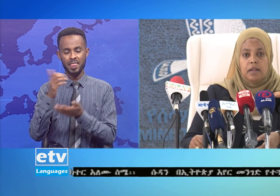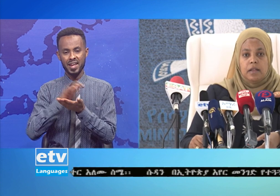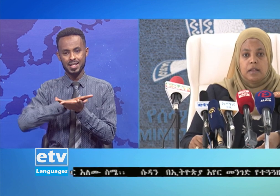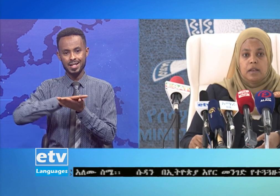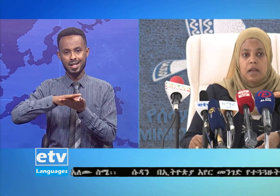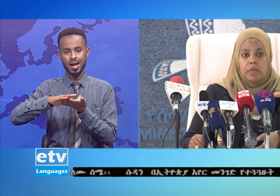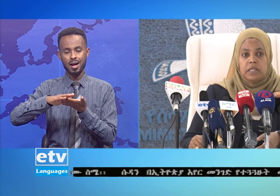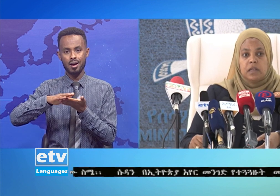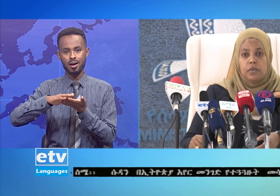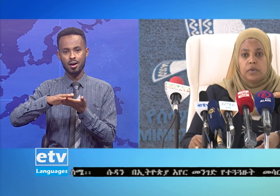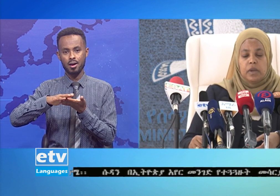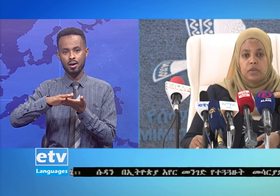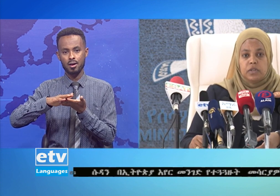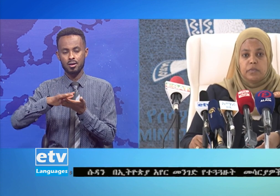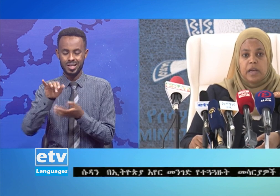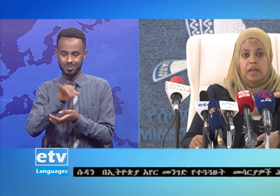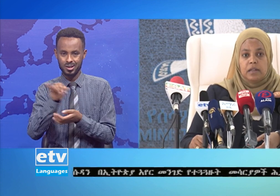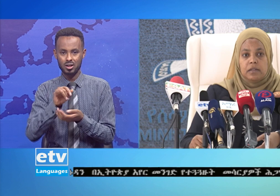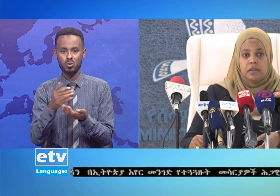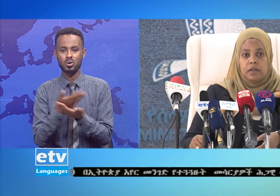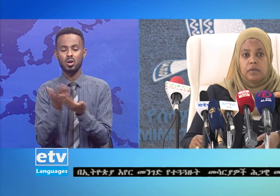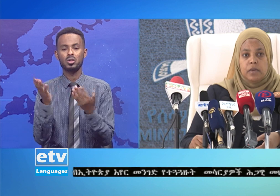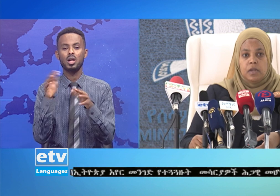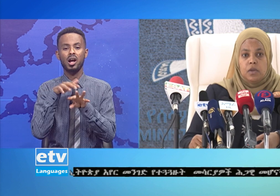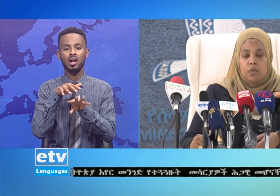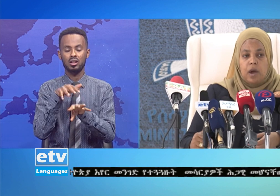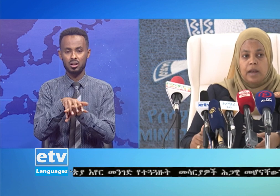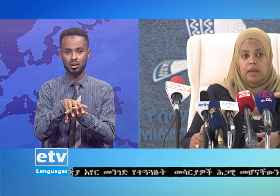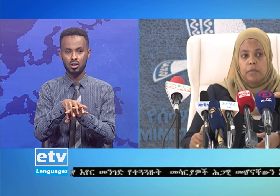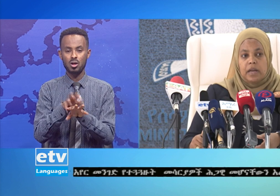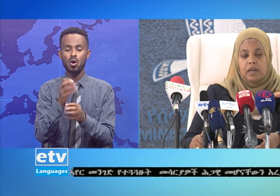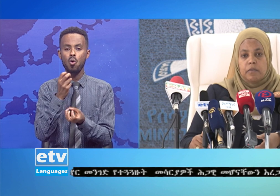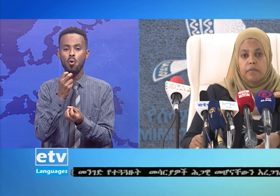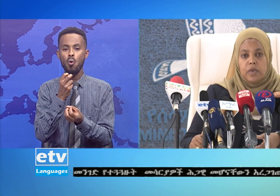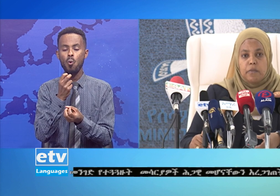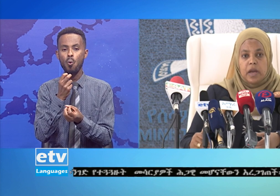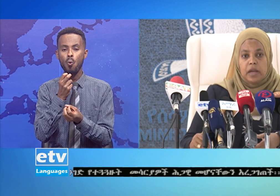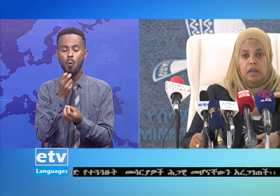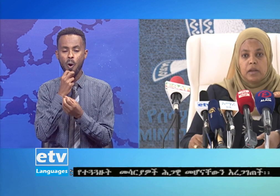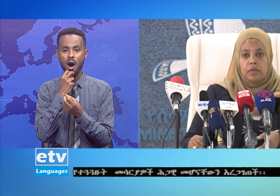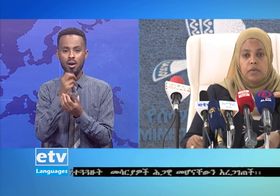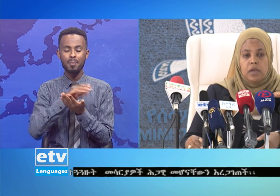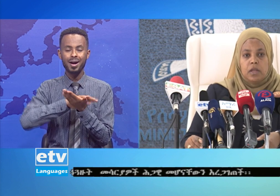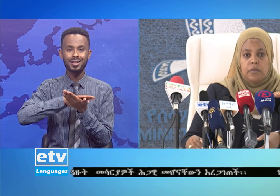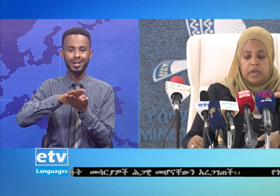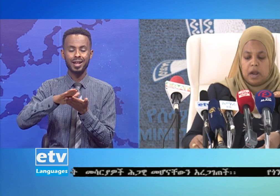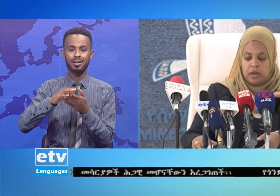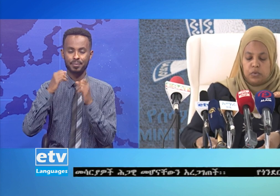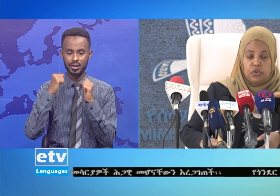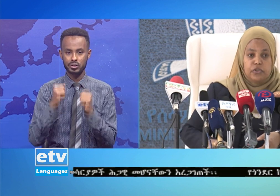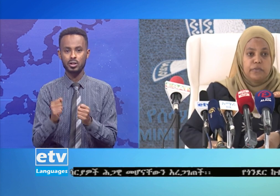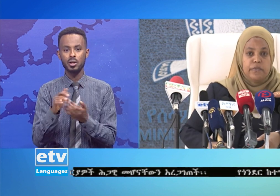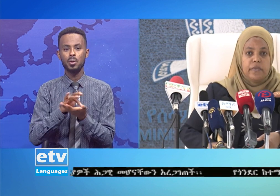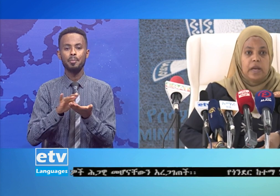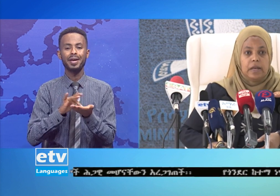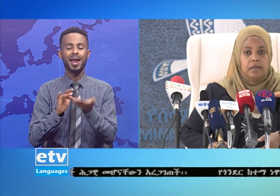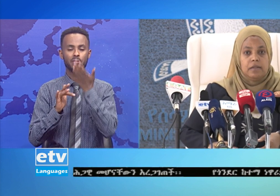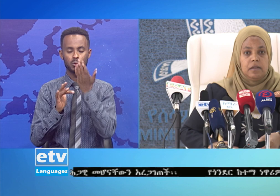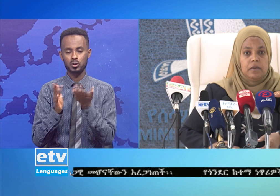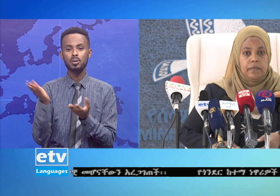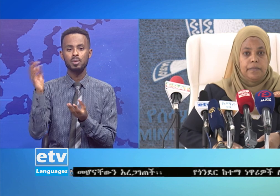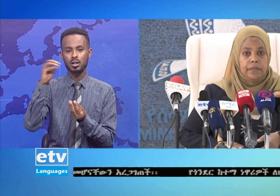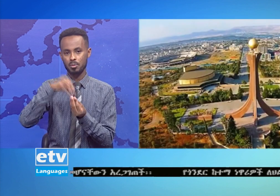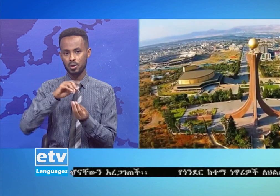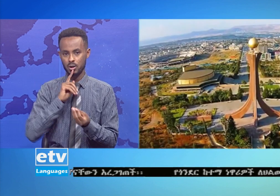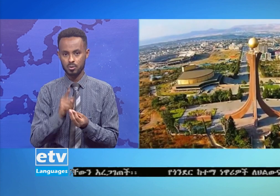የንጽህና መሰል ጉዳዮችንም ያካተተ ነው። ውሃን ለማከም የሚያገለግሉ መድኃኒቶችንም